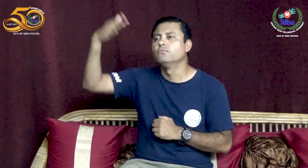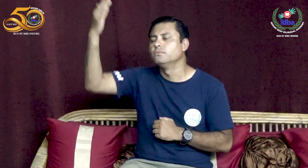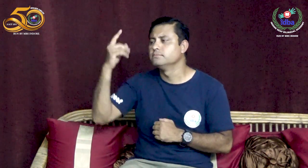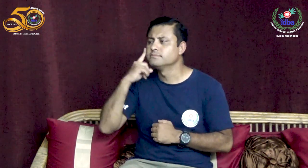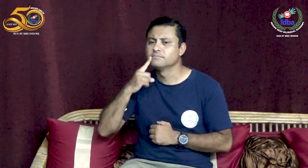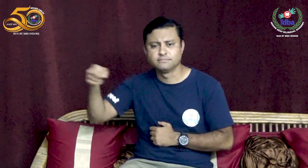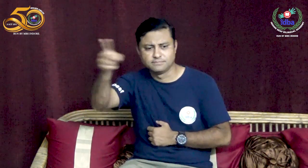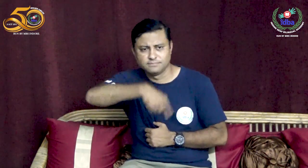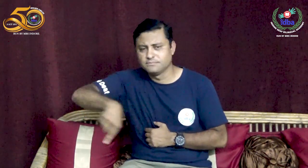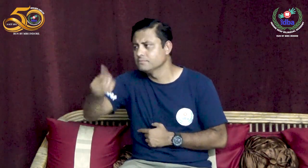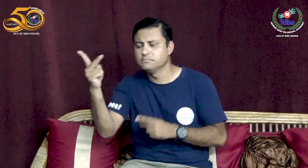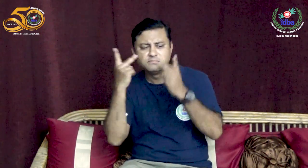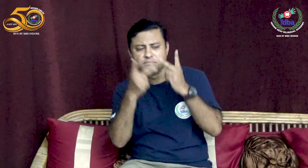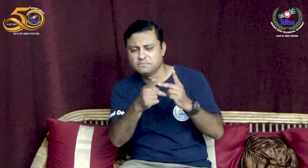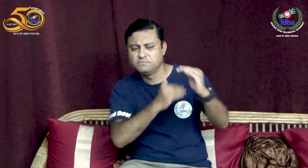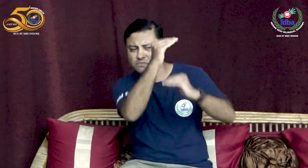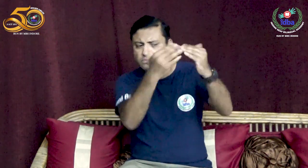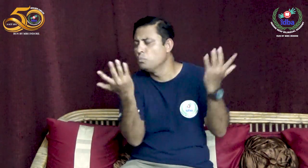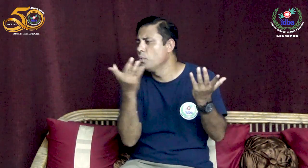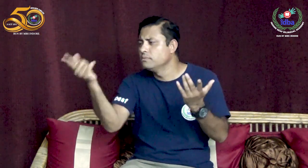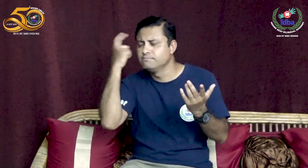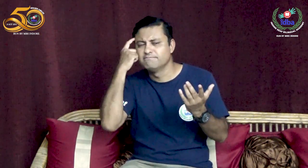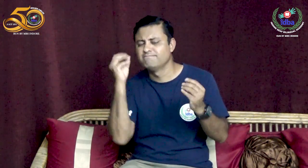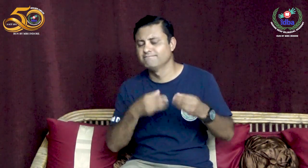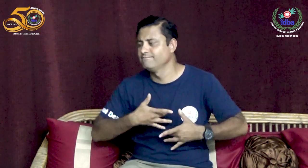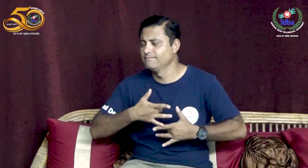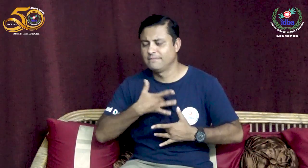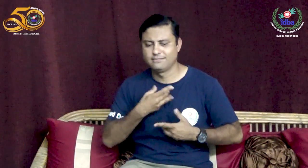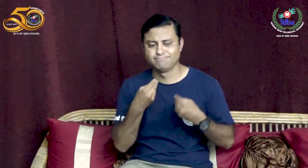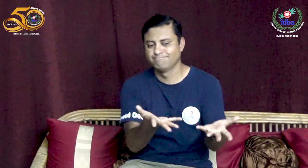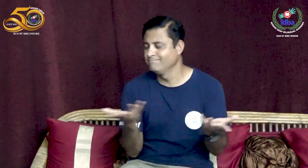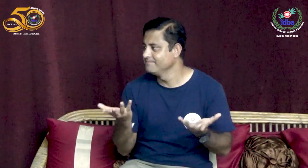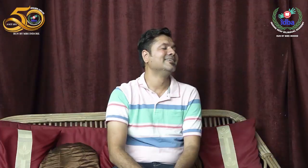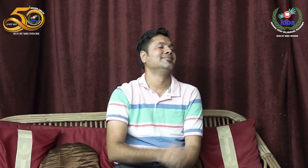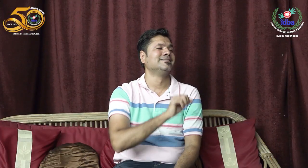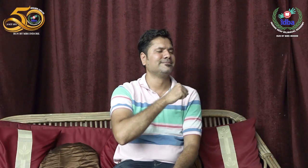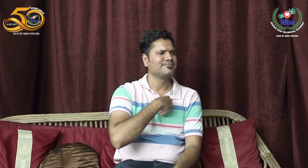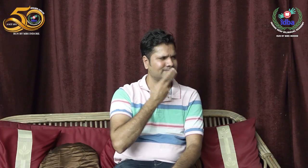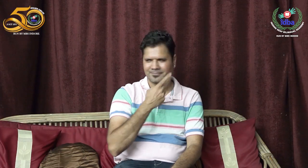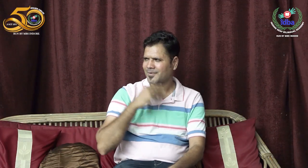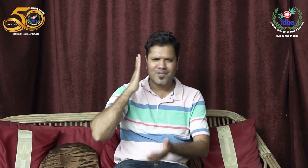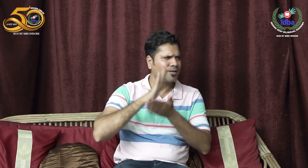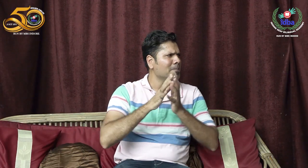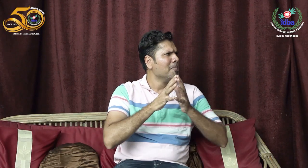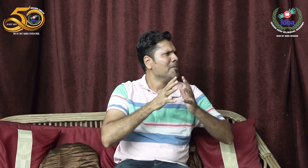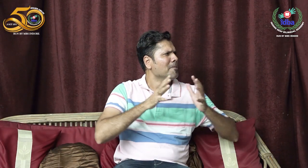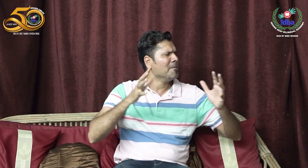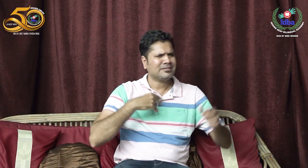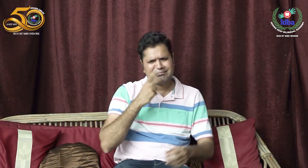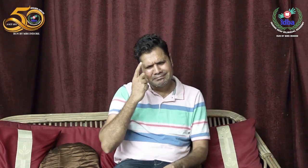हाँ, आगे अब आप देखते हैं हमारे यहाँ डेफ स्टूडेंट्स जो हैं, उनके भविष्य के लिए आप क्या एडवाइस देना चाहते हैं? आप क्या सोचते हैं?